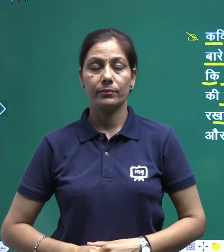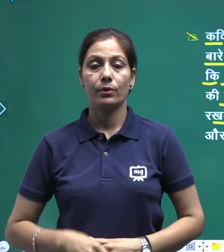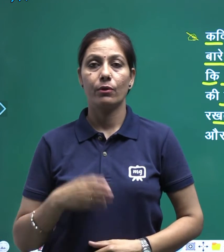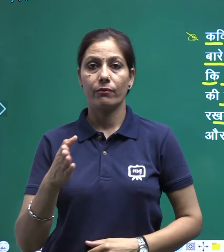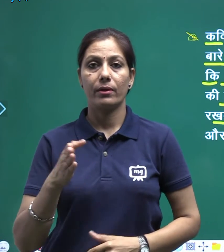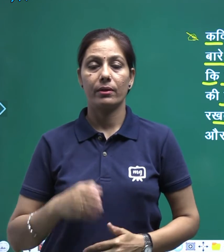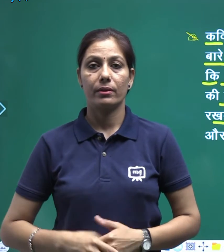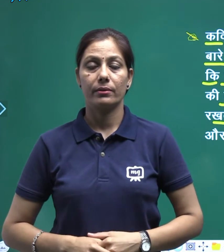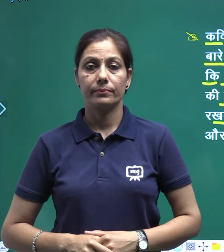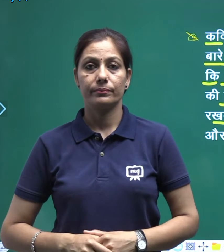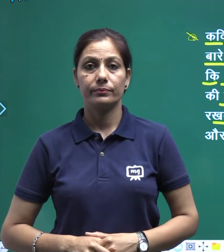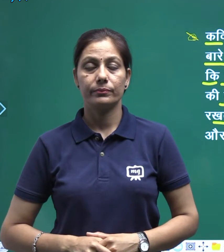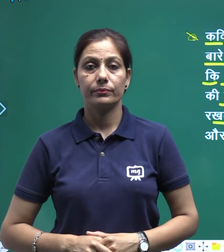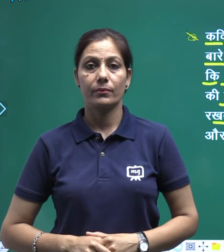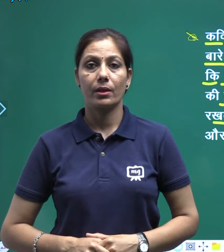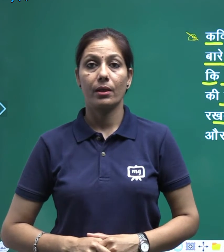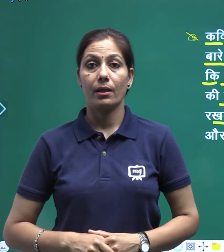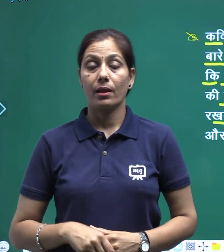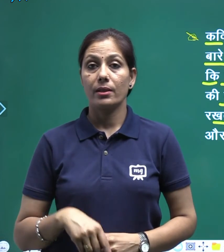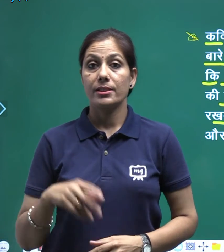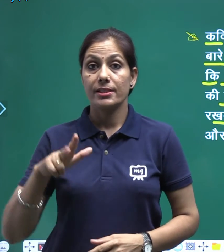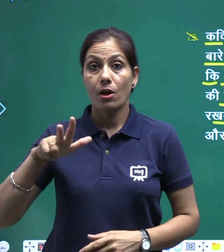वह चंचल भी है